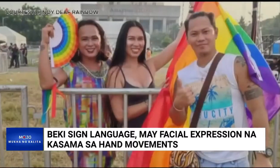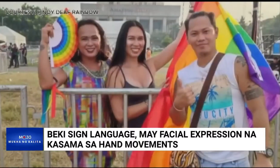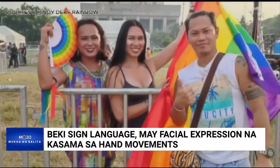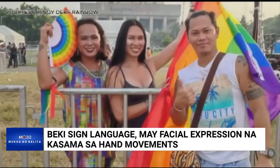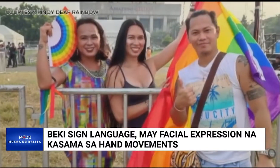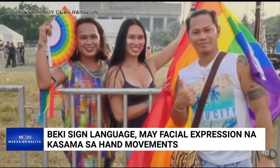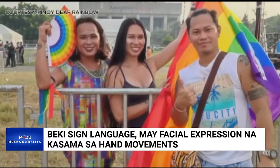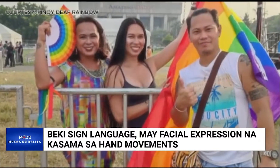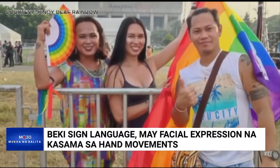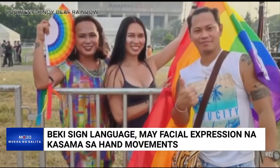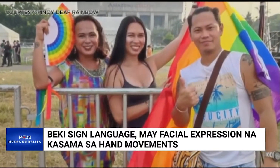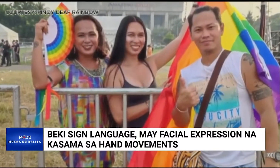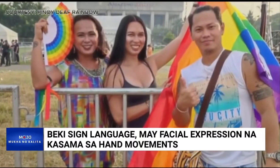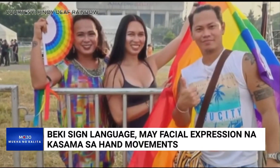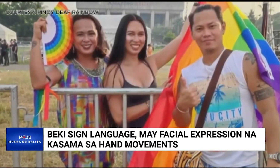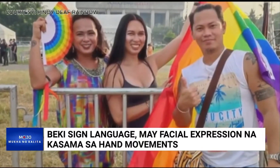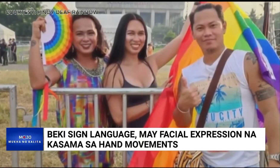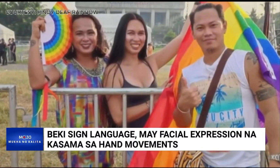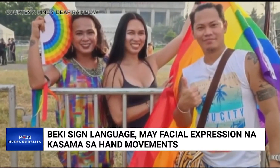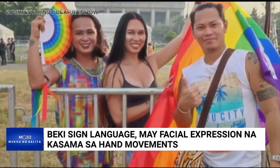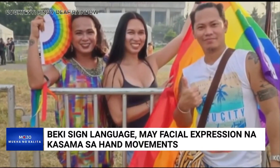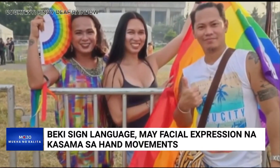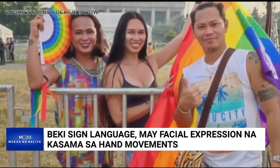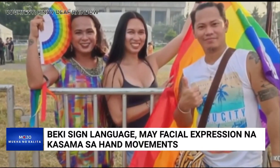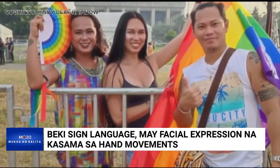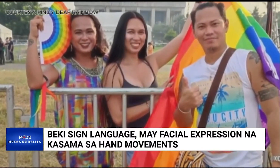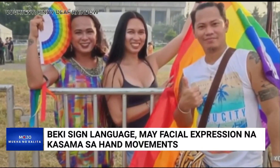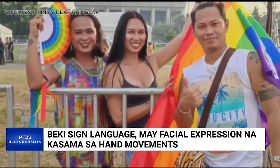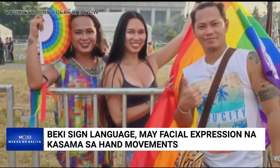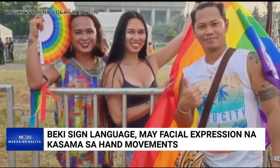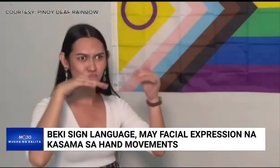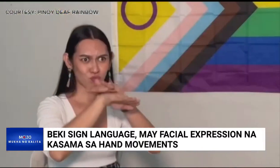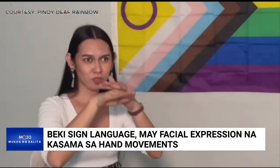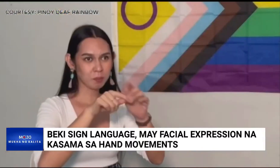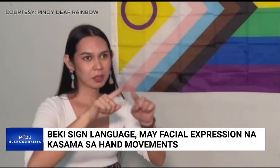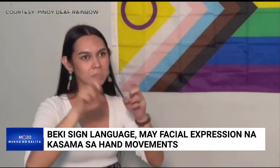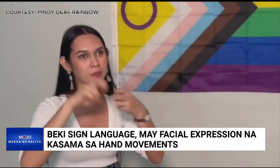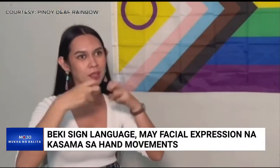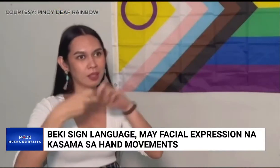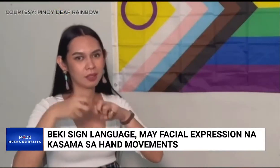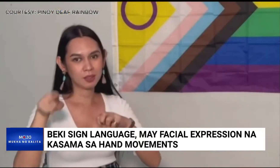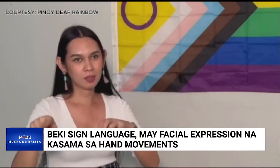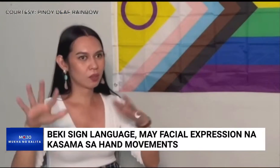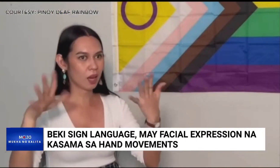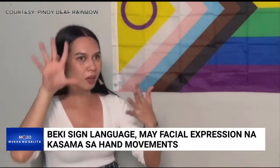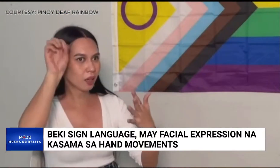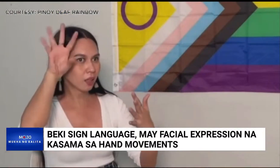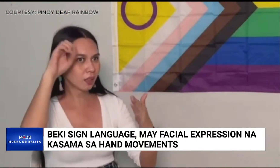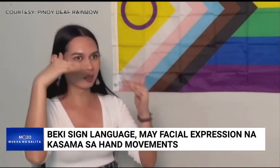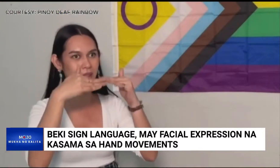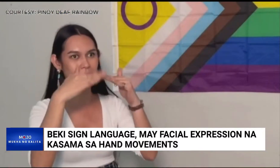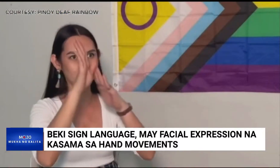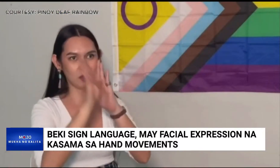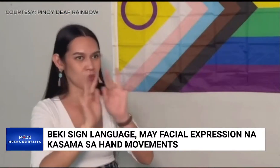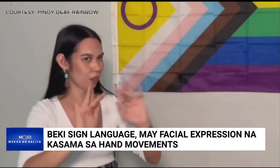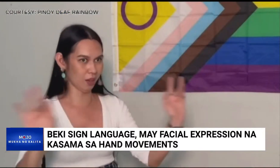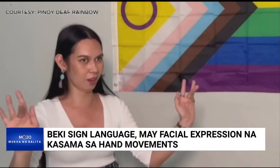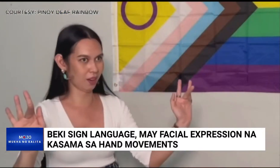Dati na raw mahirap ang pagiging miyembro ng LGBT community. Pero, may karagdagang hirap daw talaga para sa mga gaya niyang hindi nakakarinig